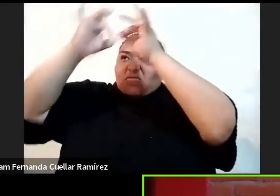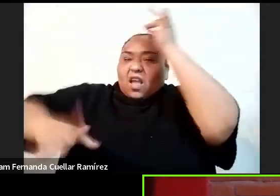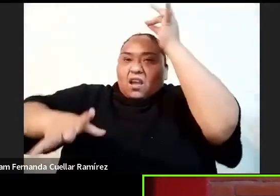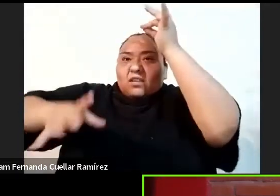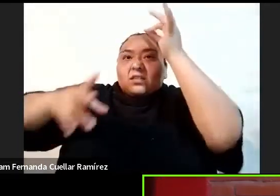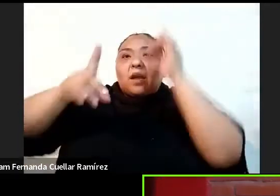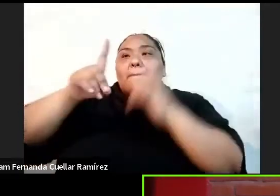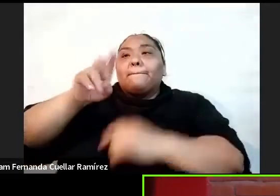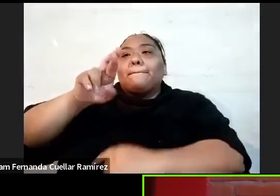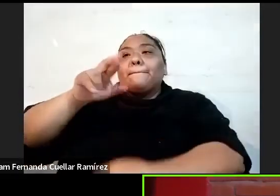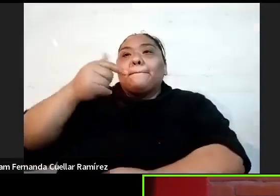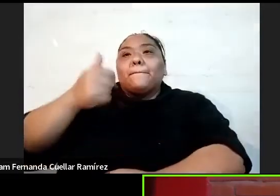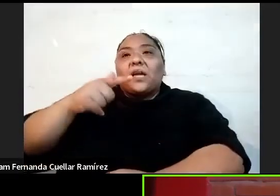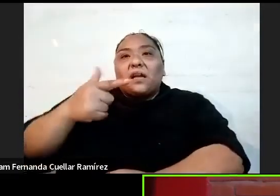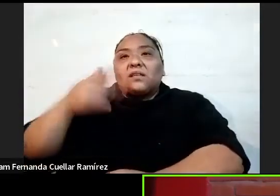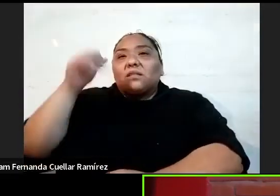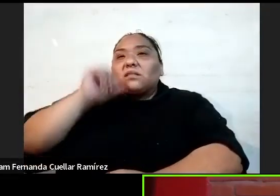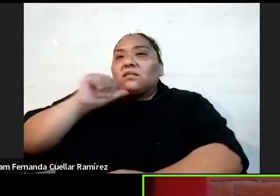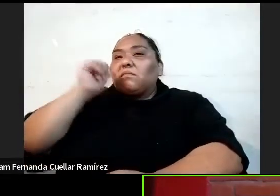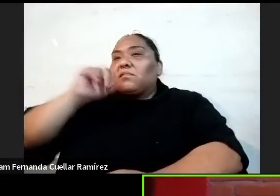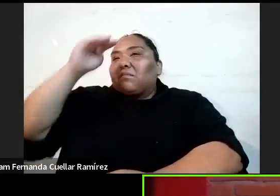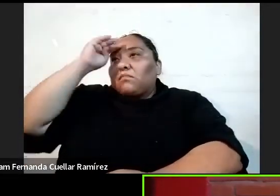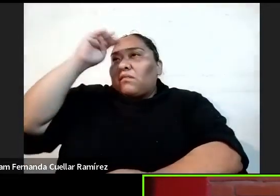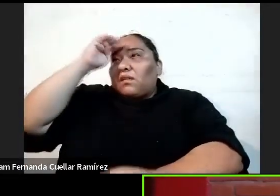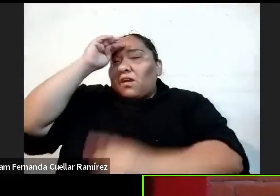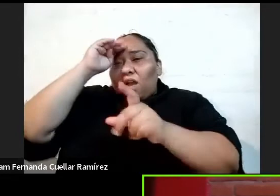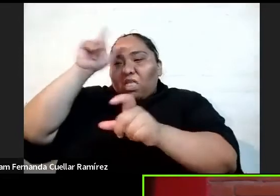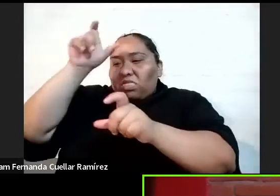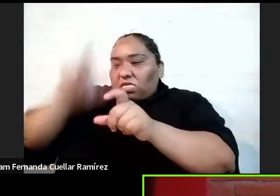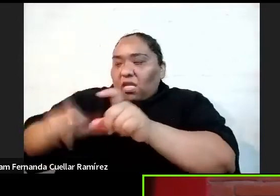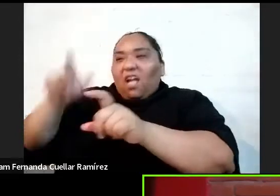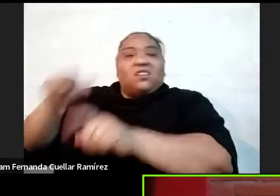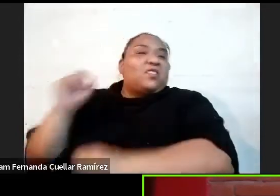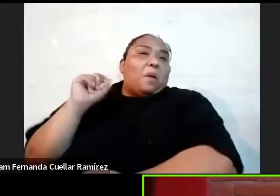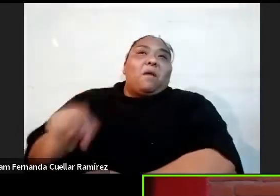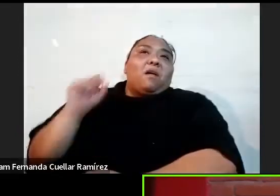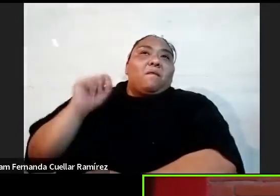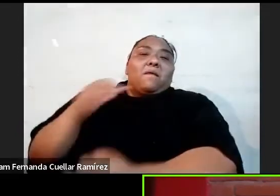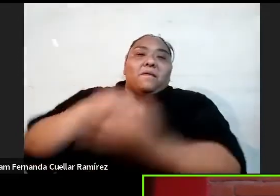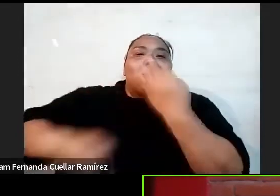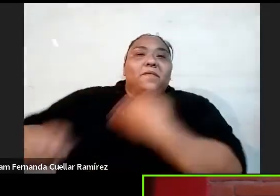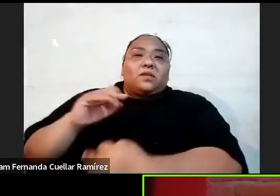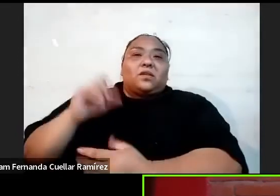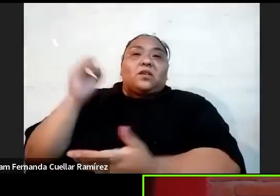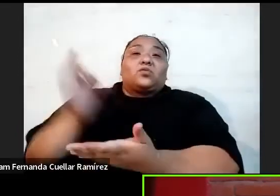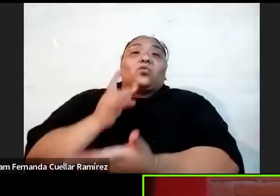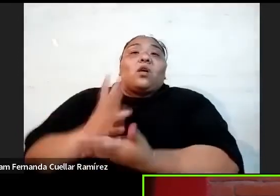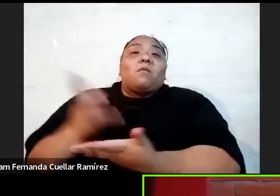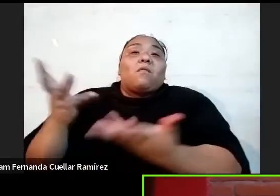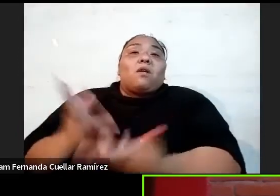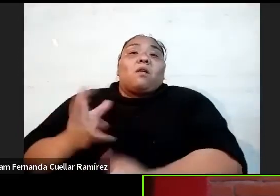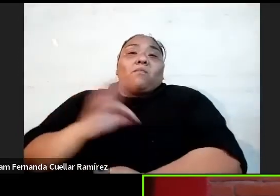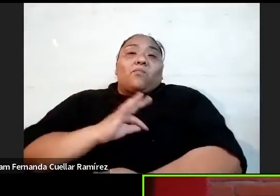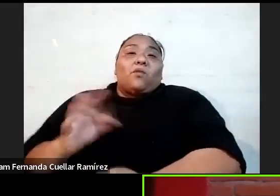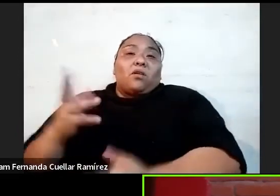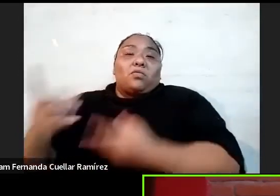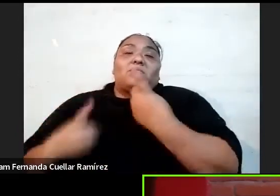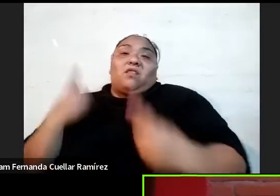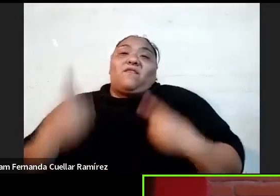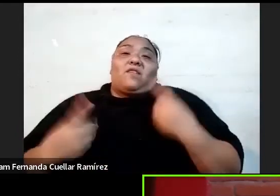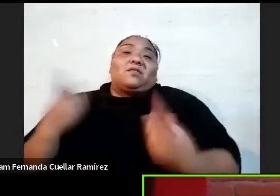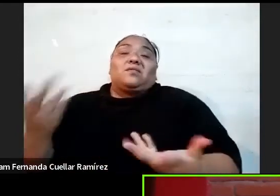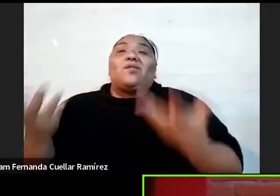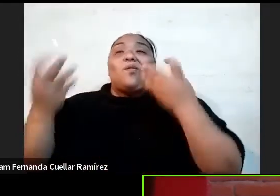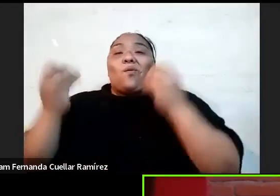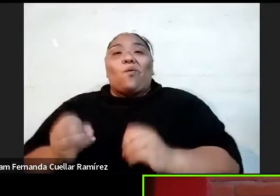el concepto de lo que se tiene previsto como una drag queen, que solamente puede hacer cosas como de diversión o